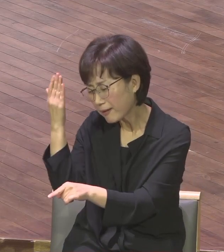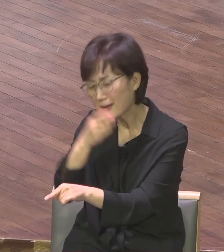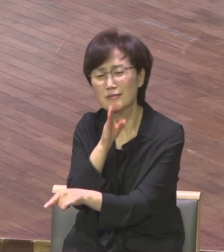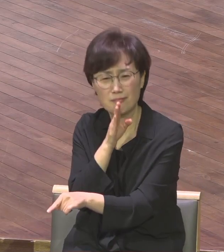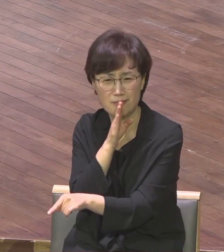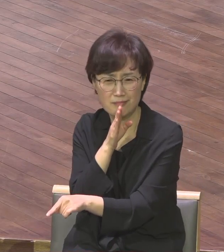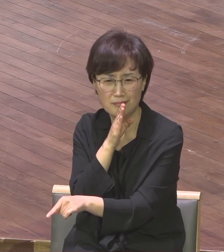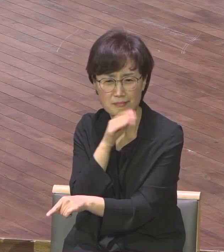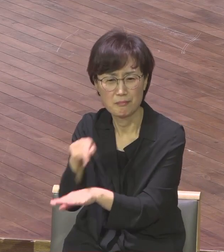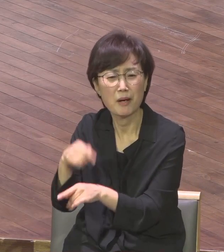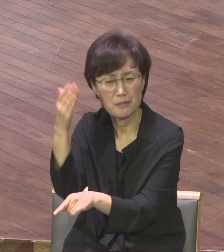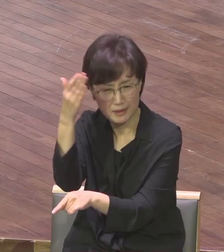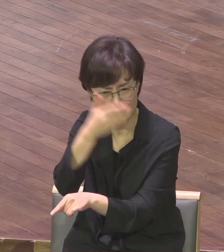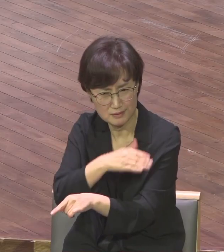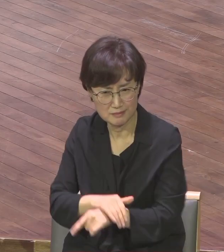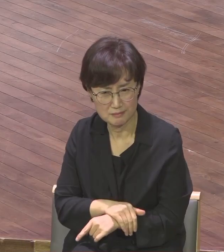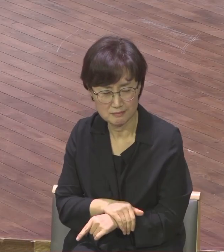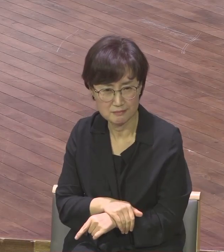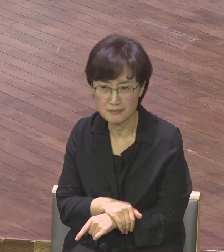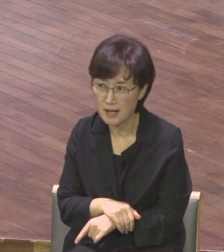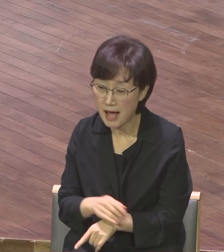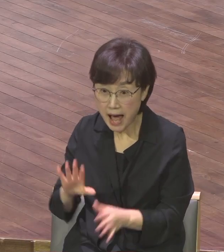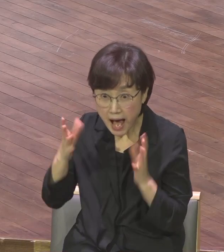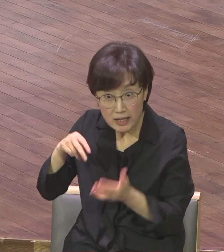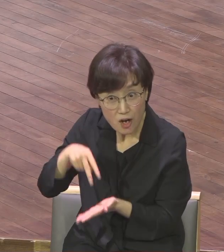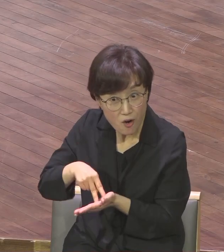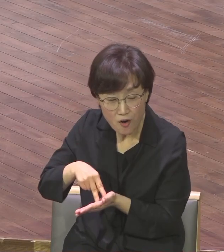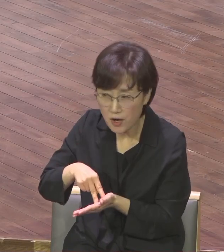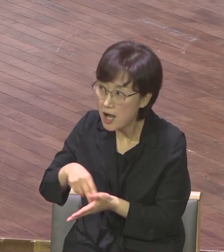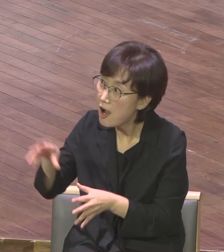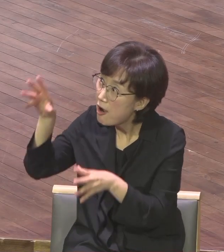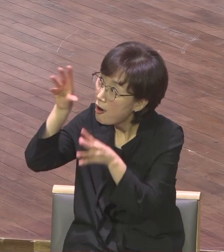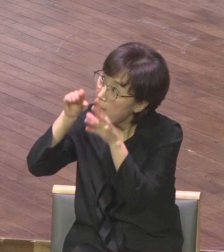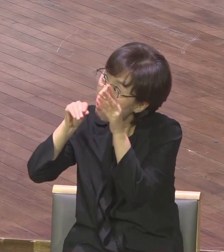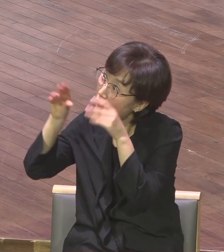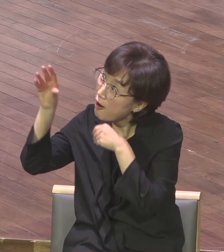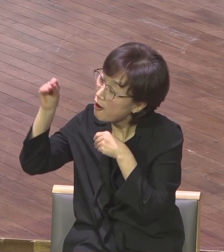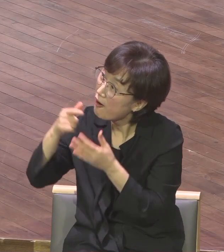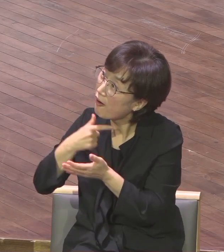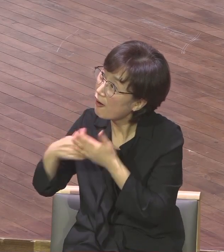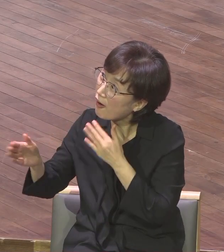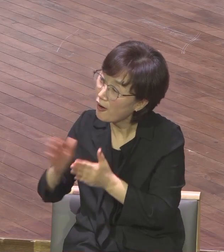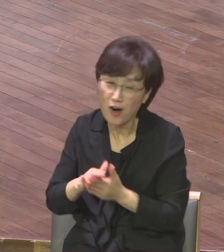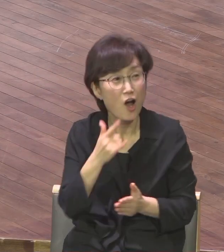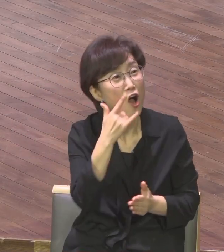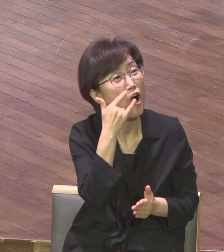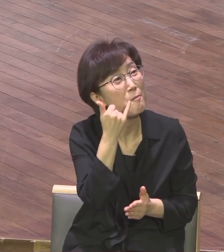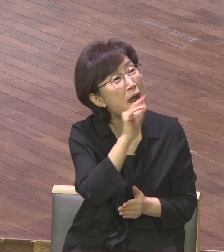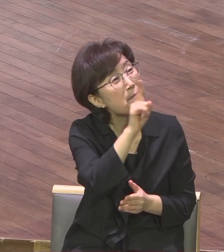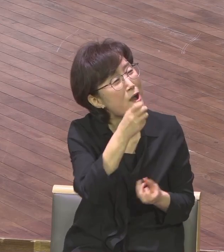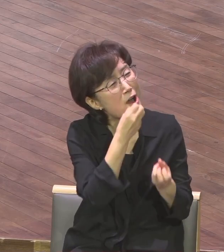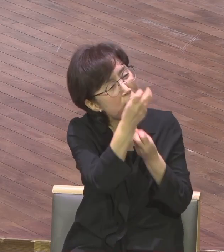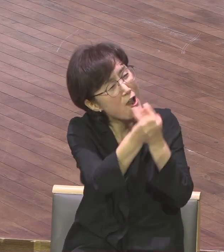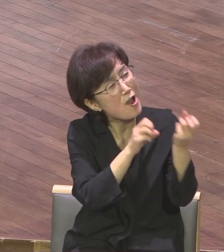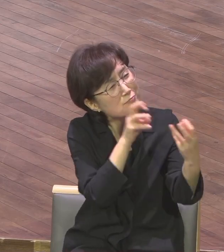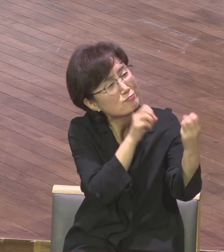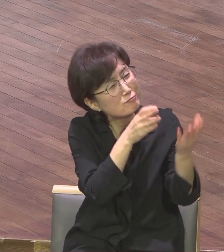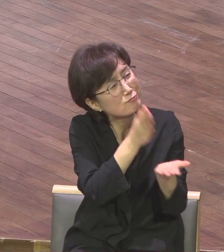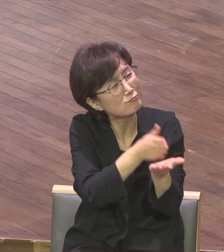순수하죠. 자신이 보고 자신이 체험한 것, 경험한 것은 뭐 가감없이